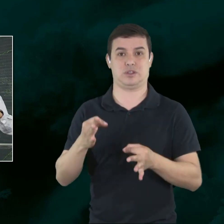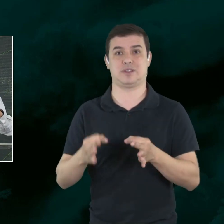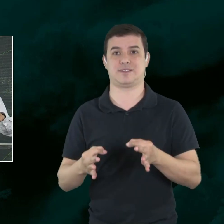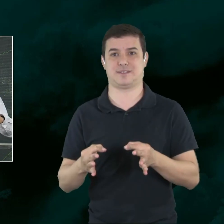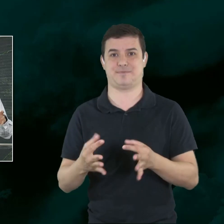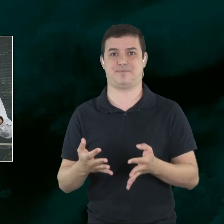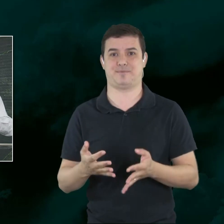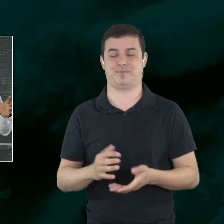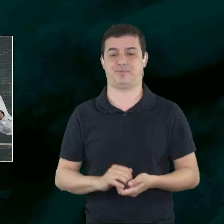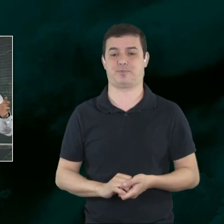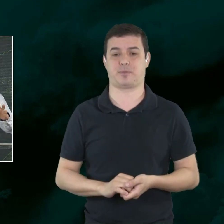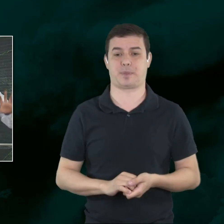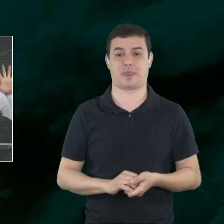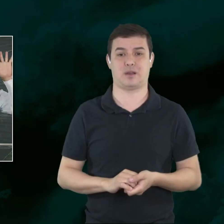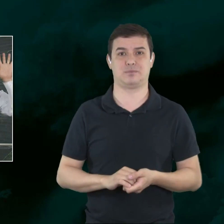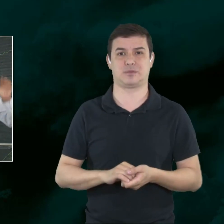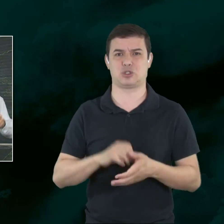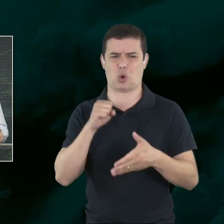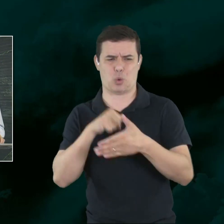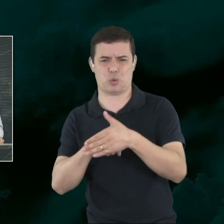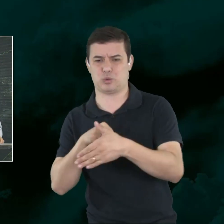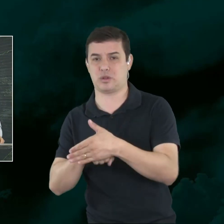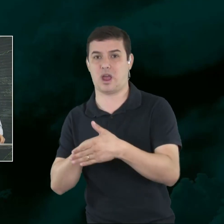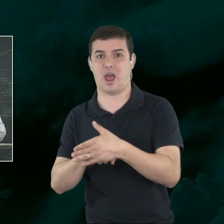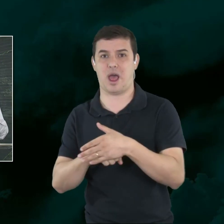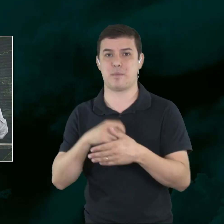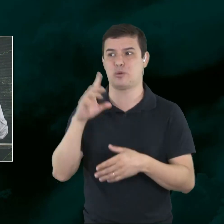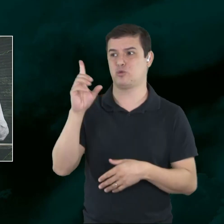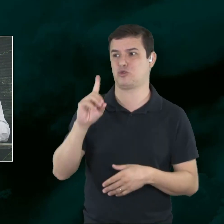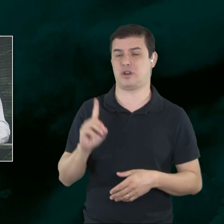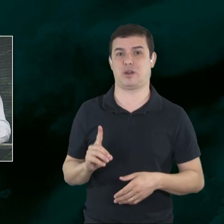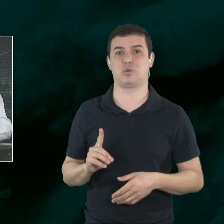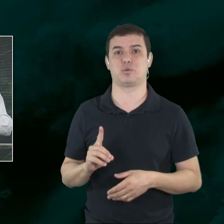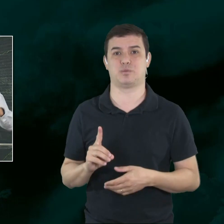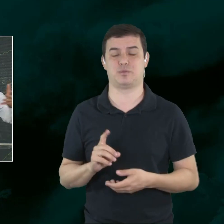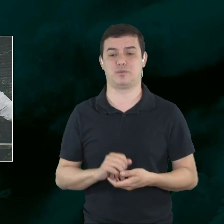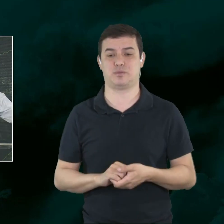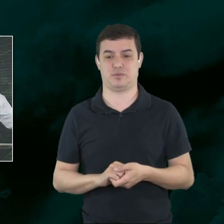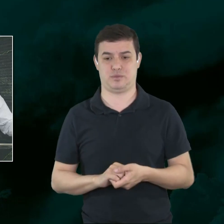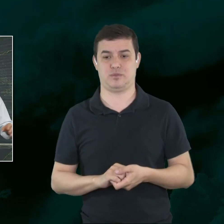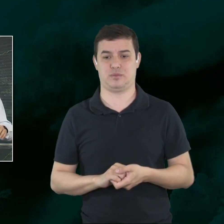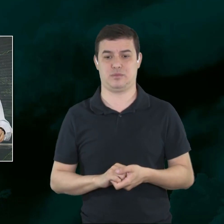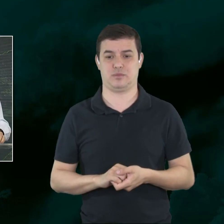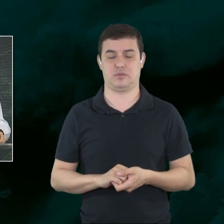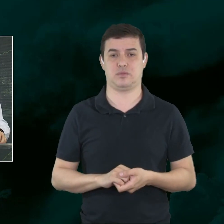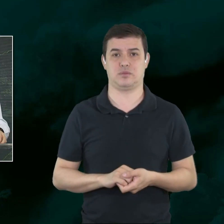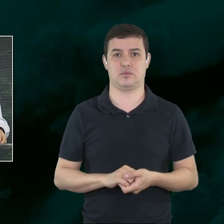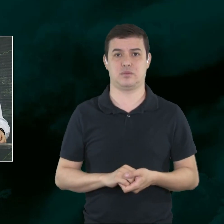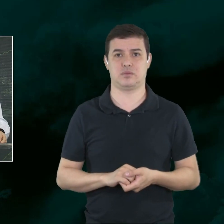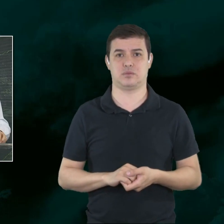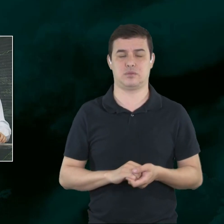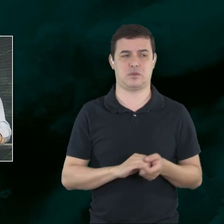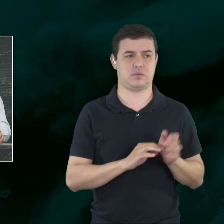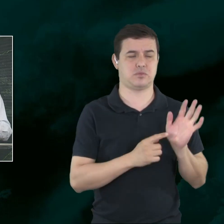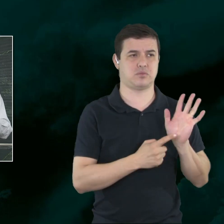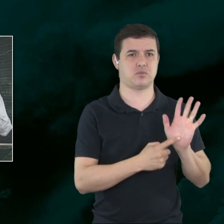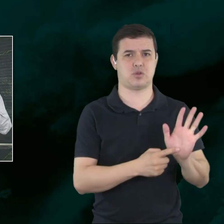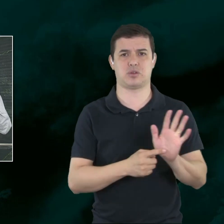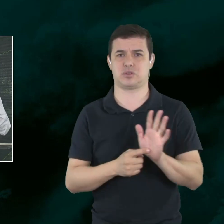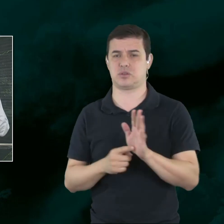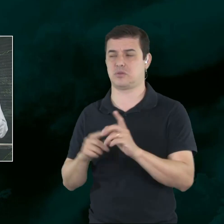começa a lutar, né, pelos seus direitos, etc, etc. Nós vemos isso claramente em todos os dias, né? Eu